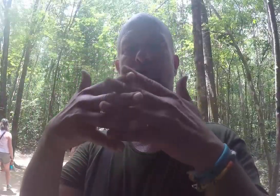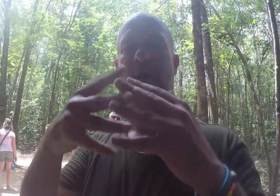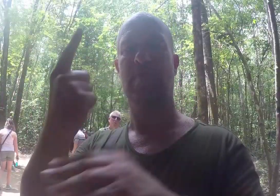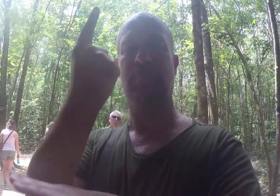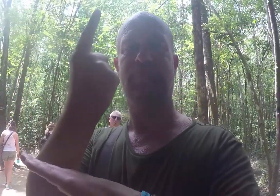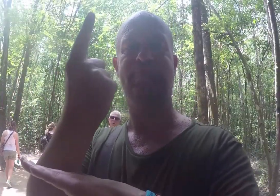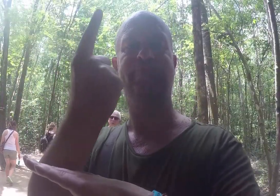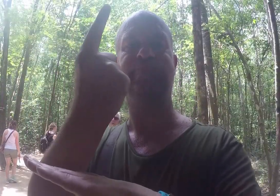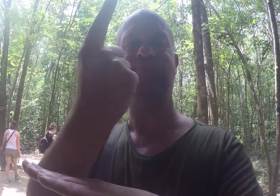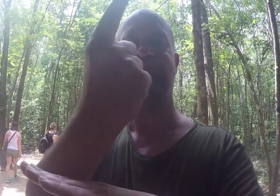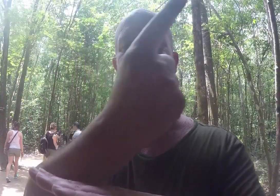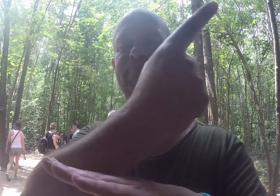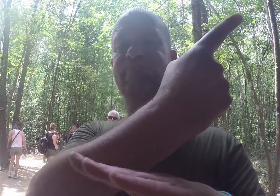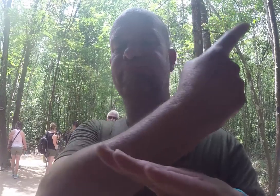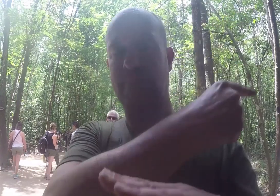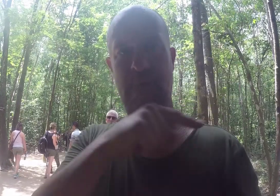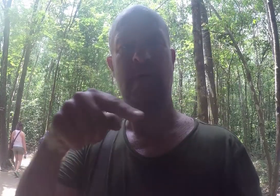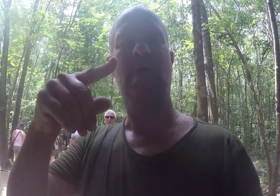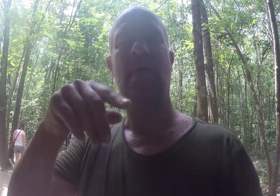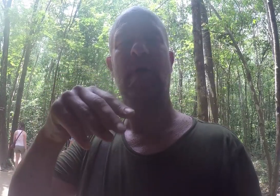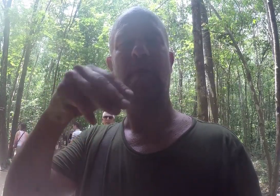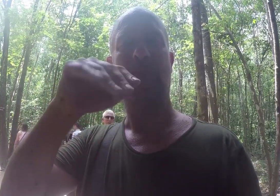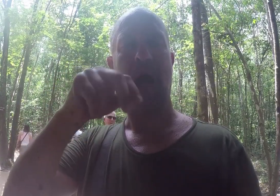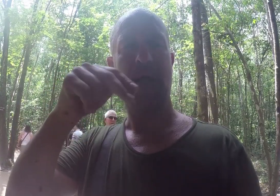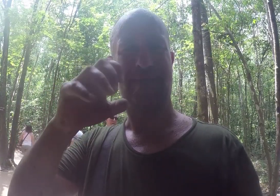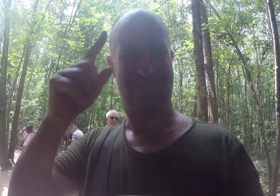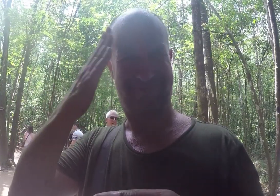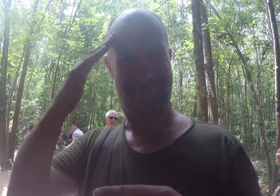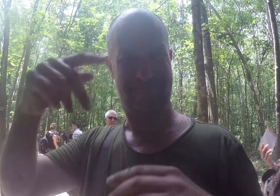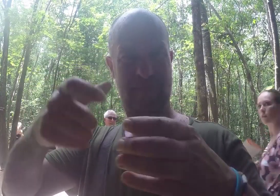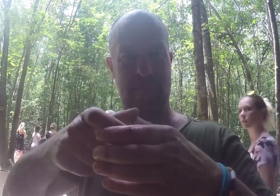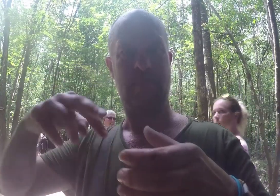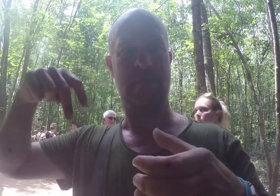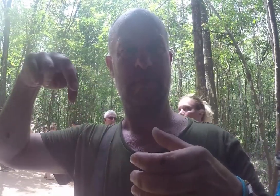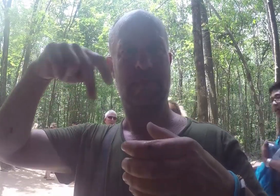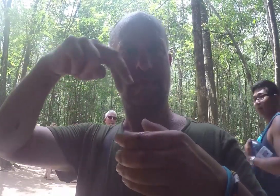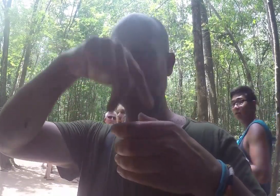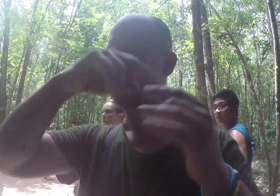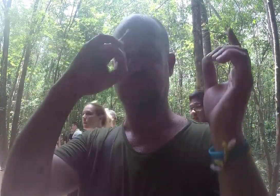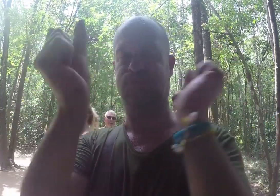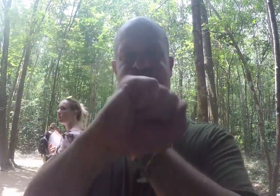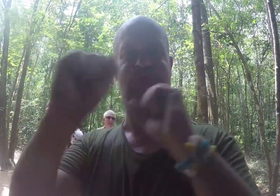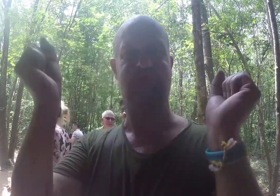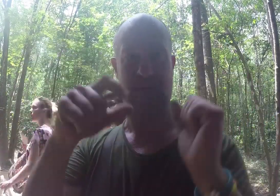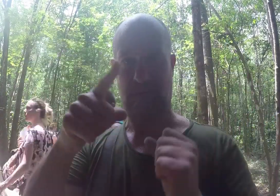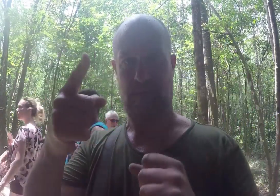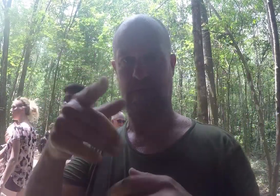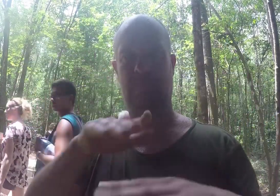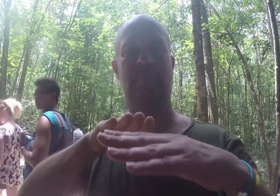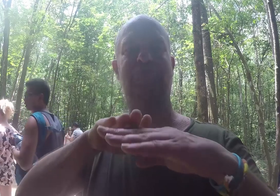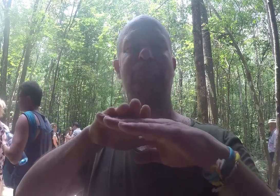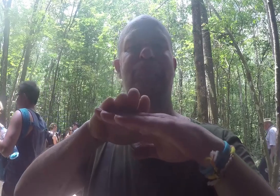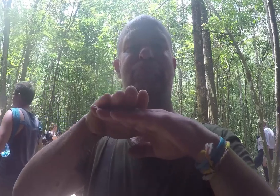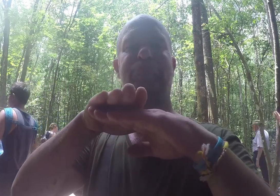Ein echter amerikanischer Panzer. Der fuhr damals über eine, kennt ihr das, Landmine? Genau. Der fuhr also da